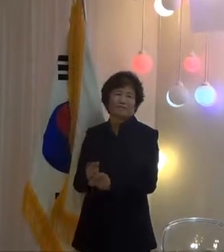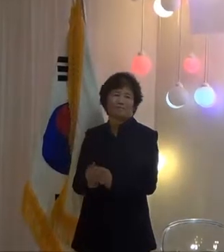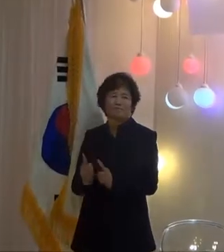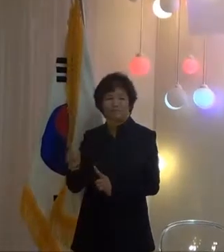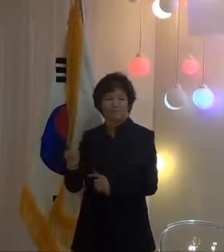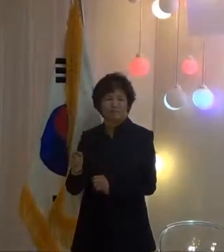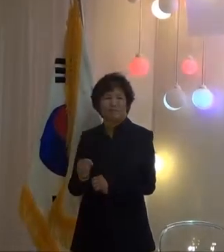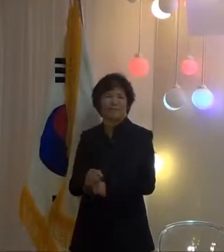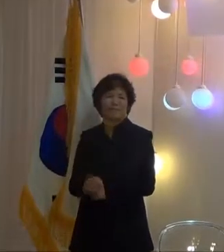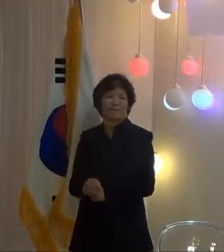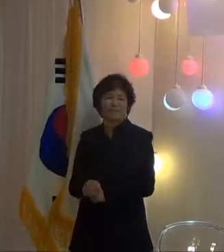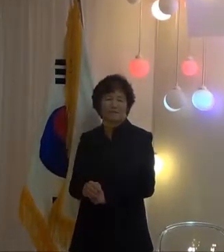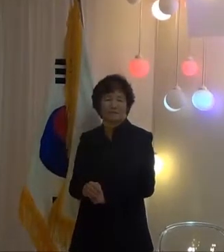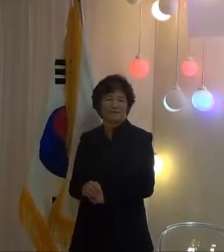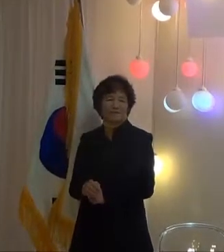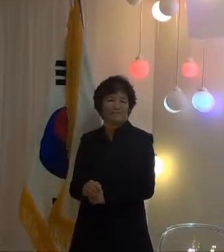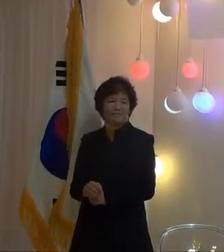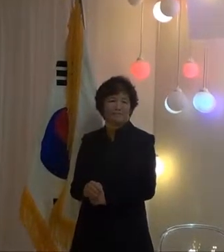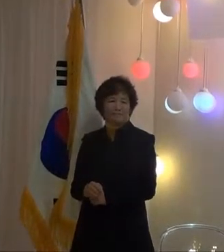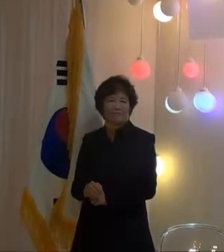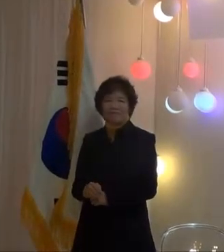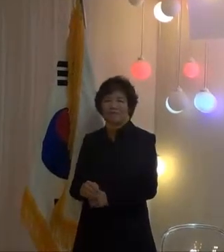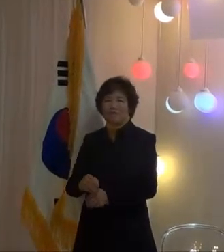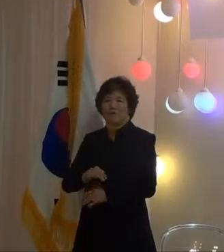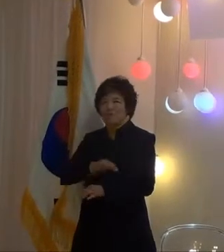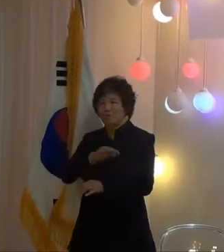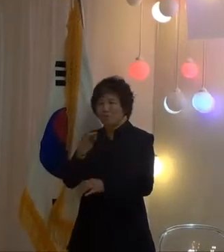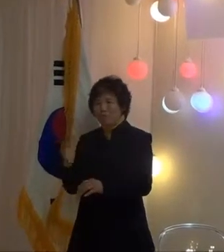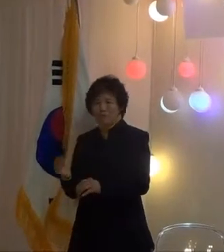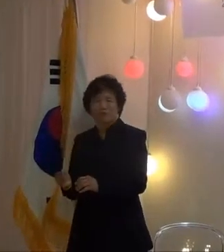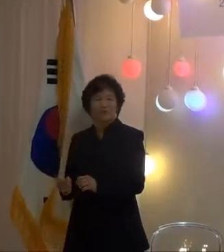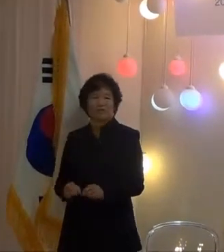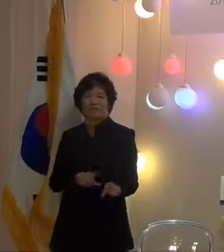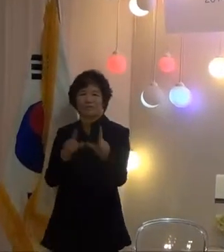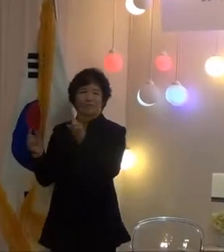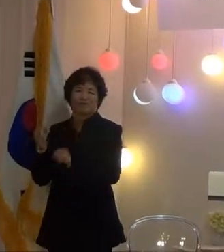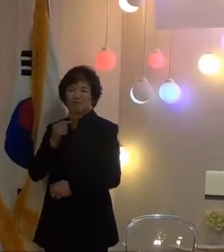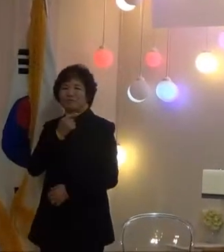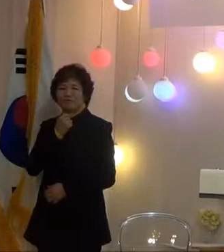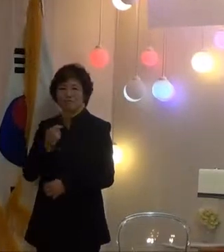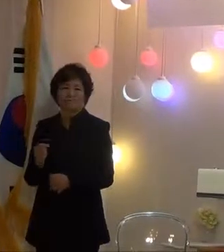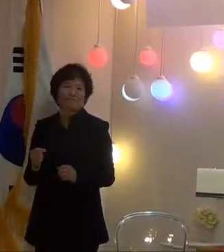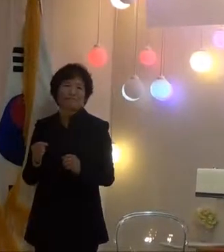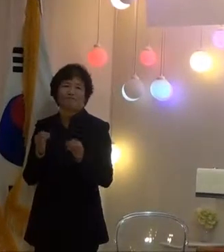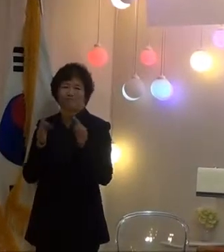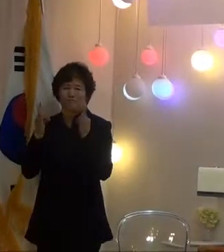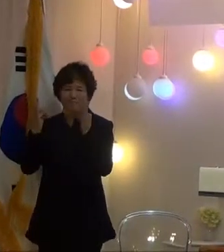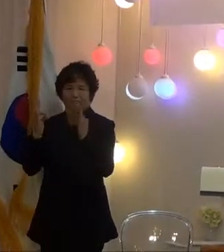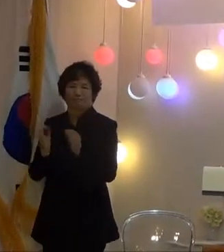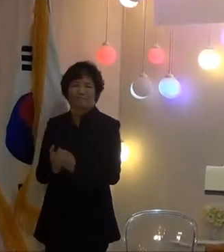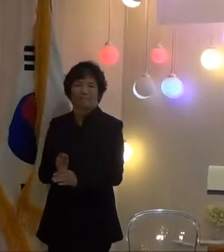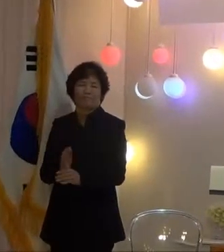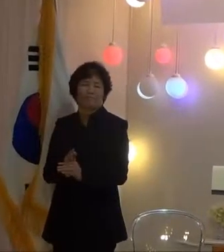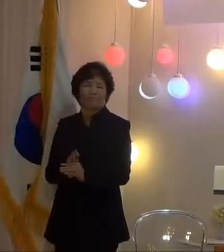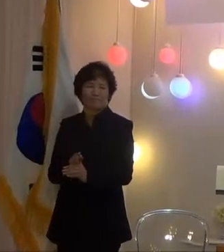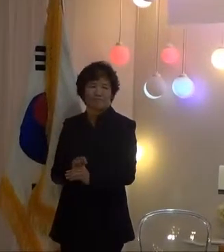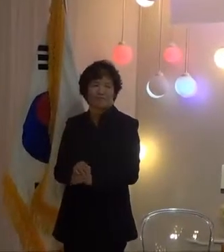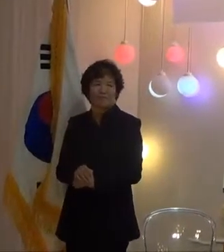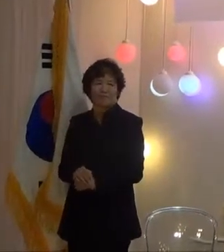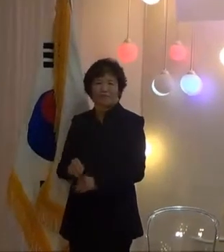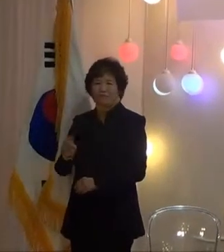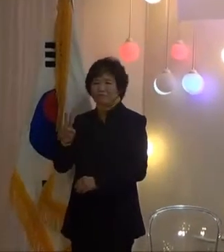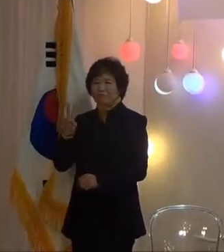이제 부록의 나이를 넘어서 좀 둥글게 달려고 노력을 많이 하고 있습니다. 그래서 그 책을 썼고요.